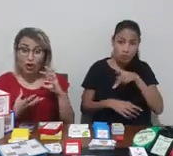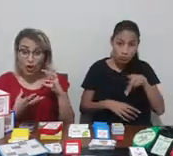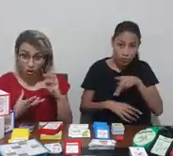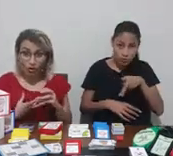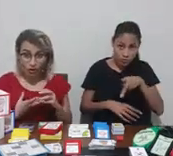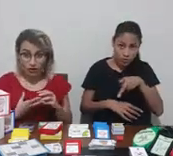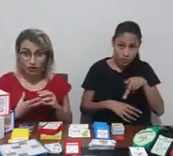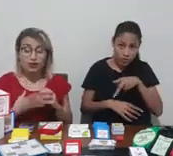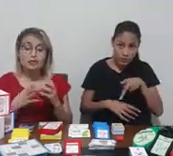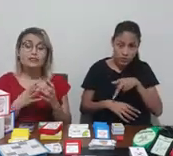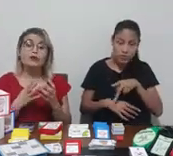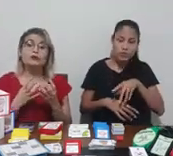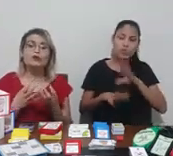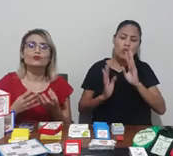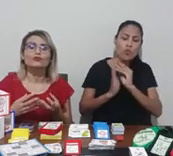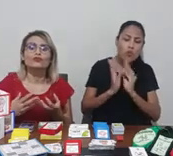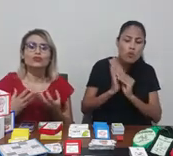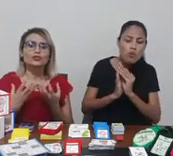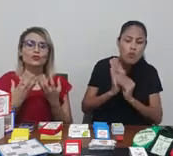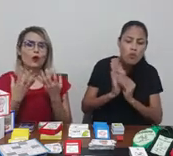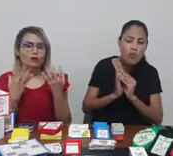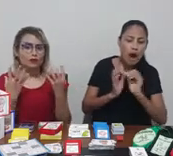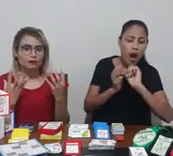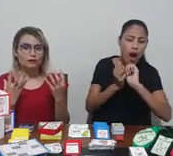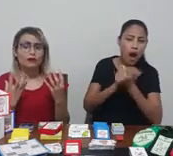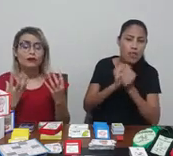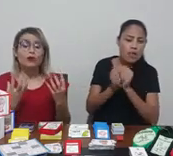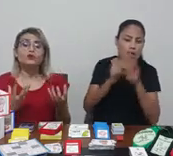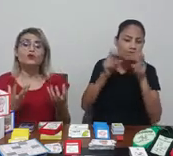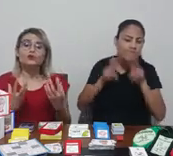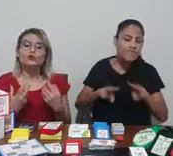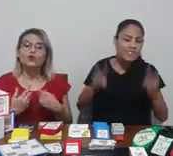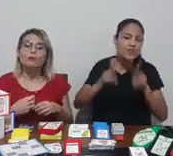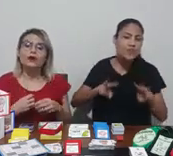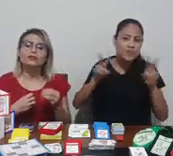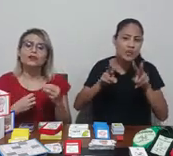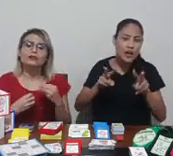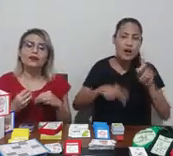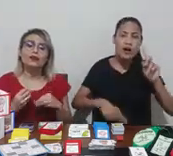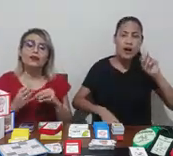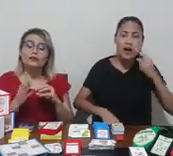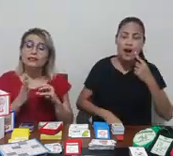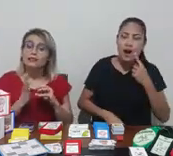ele coloca esse conteúdo visualmente, o surdo começa